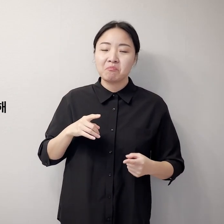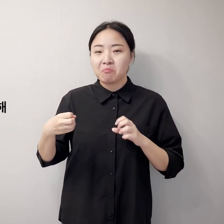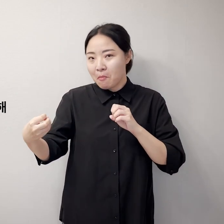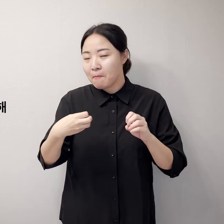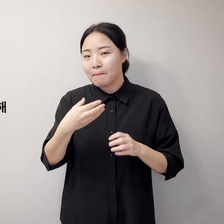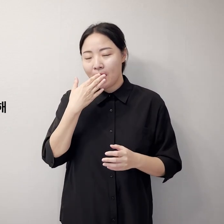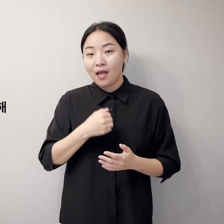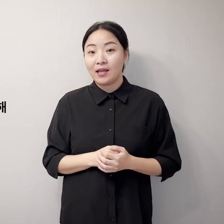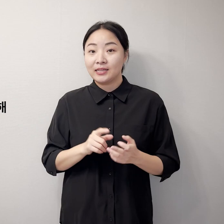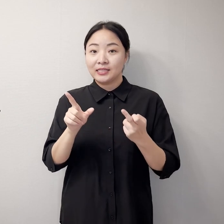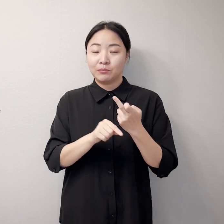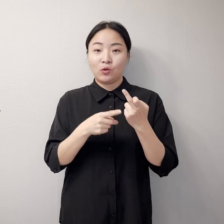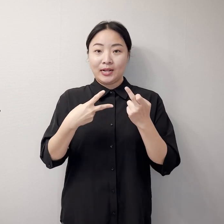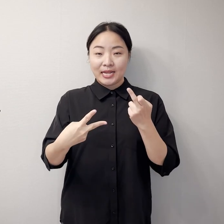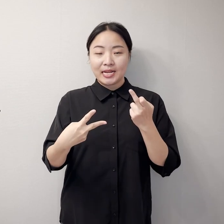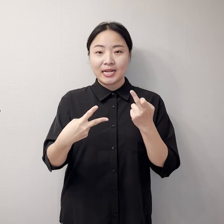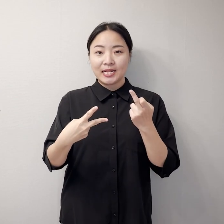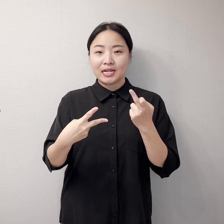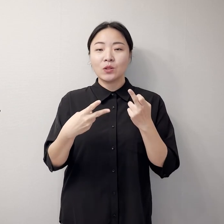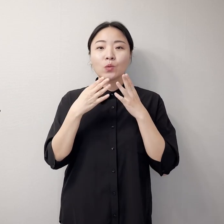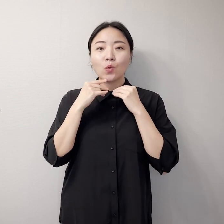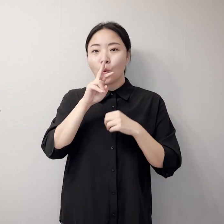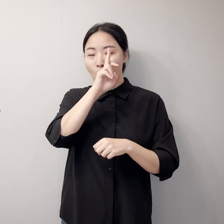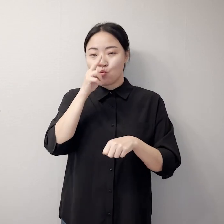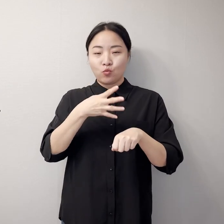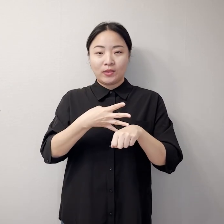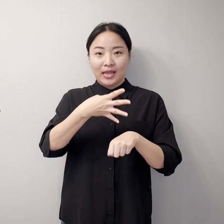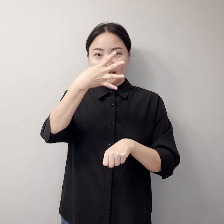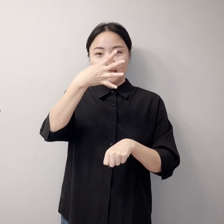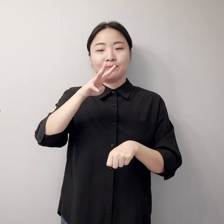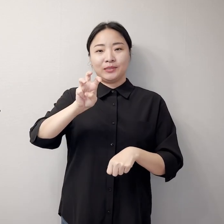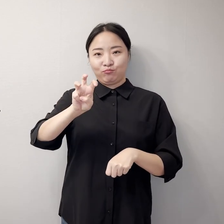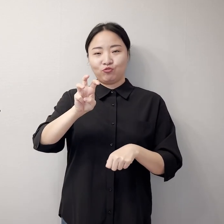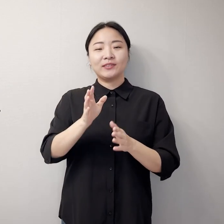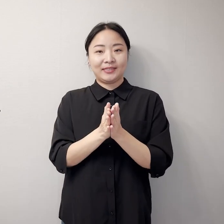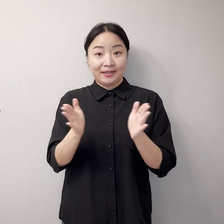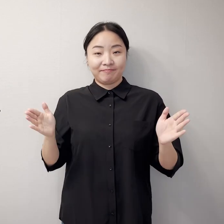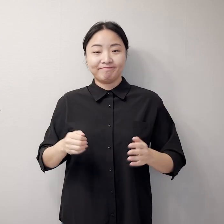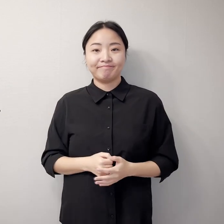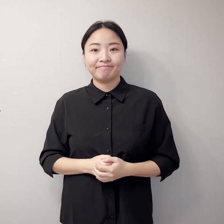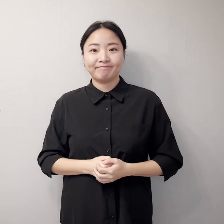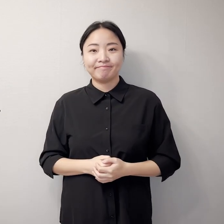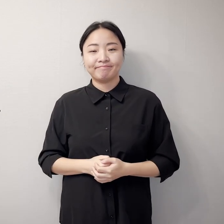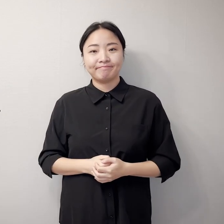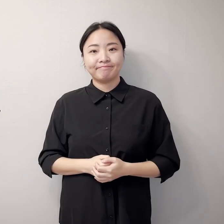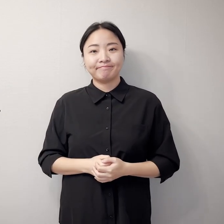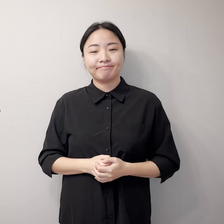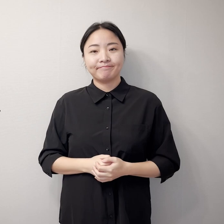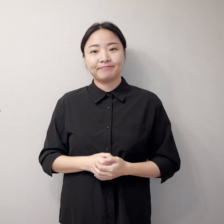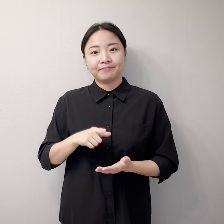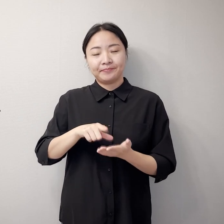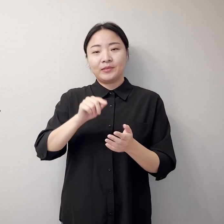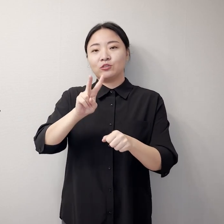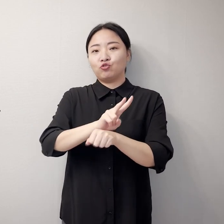12월 2일 토요일 오후 4시 30분에 진행되며 소요시간은